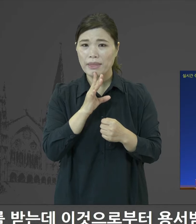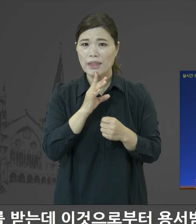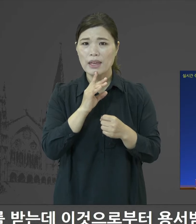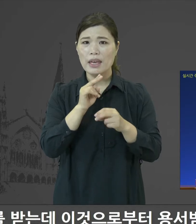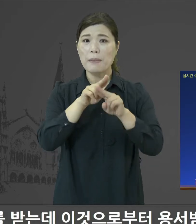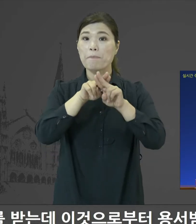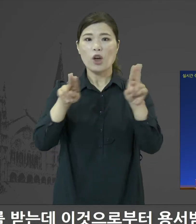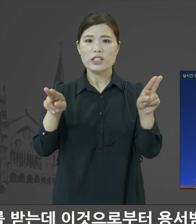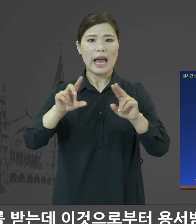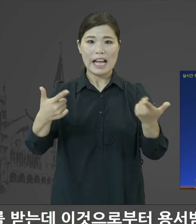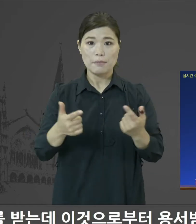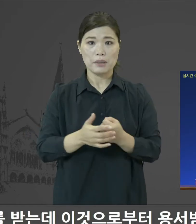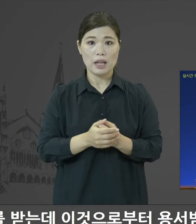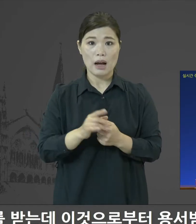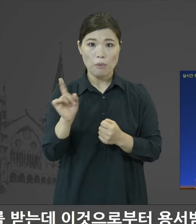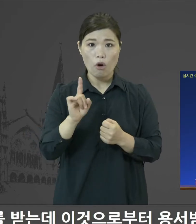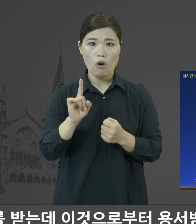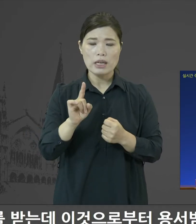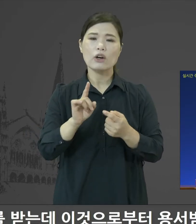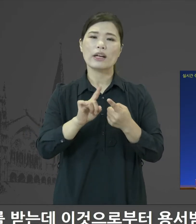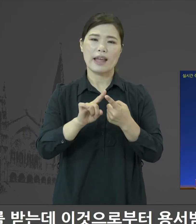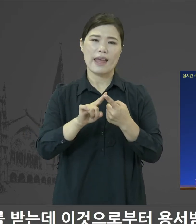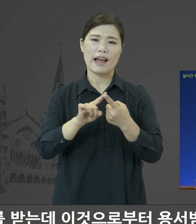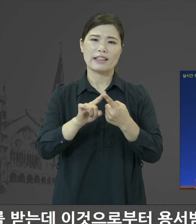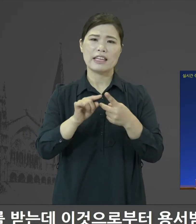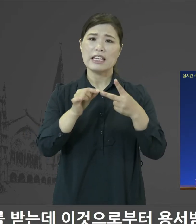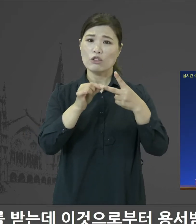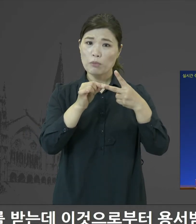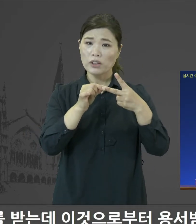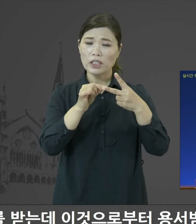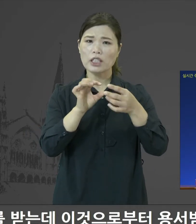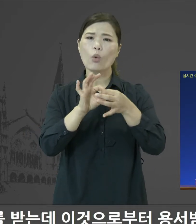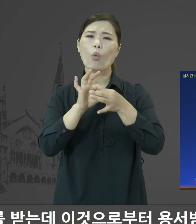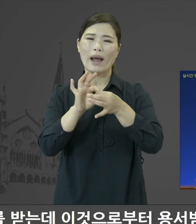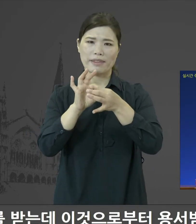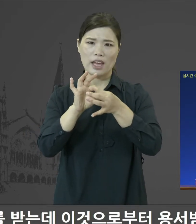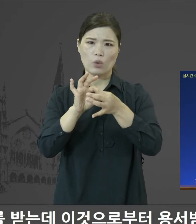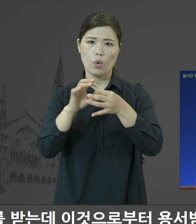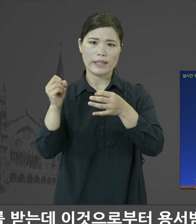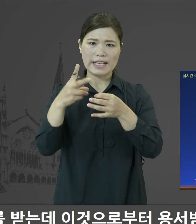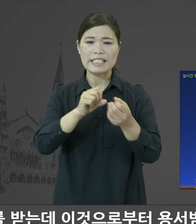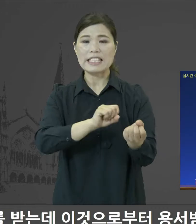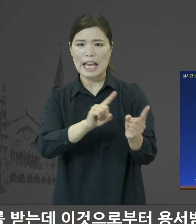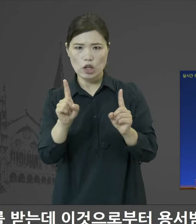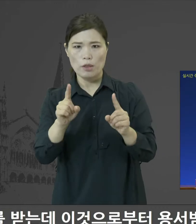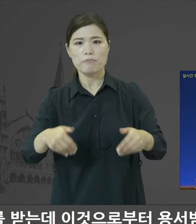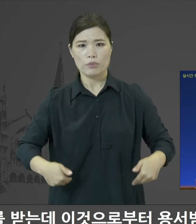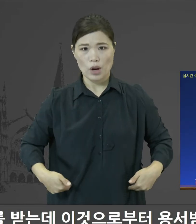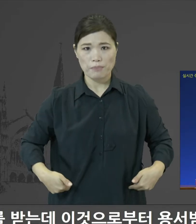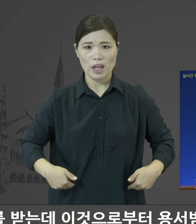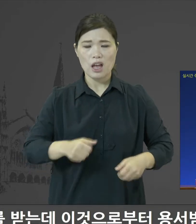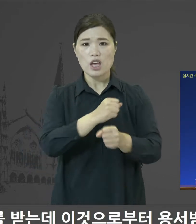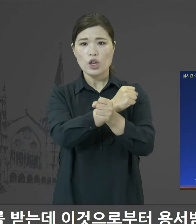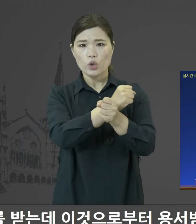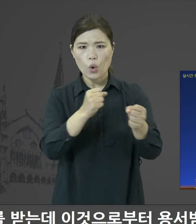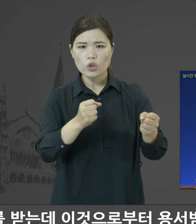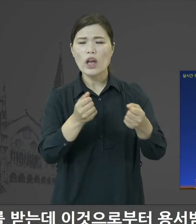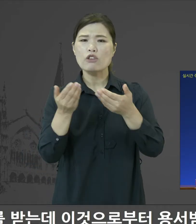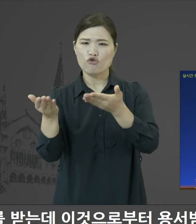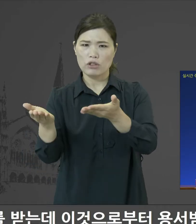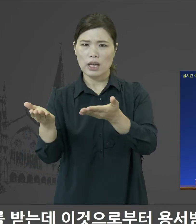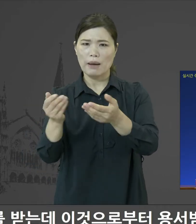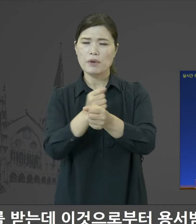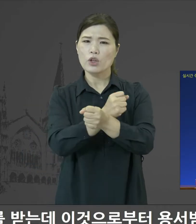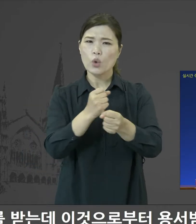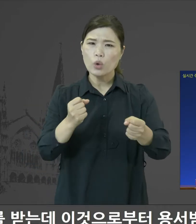아니고 관계가 개선되는 이런 측면이 매우 중요합니다. 용서하는 사람과 용서받는 사람은